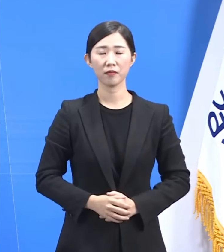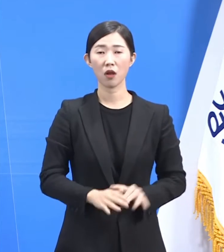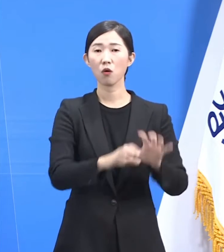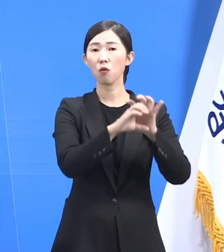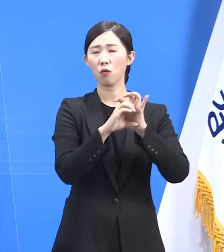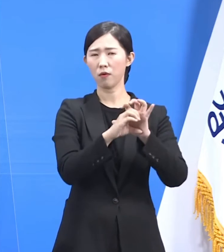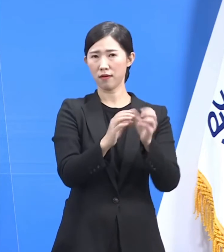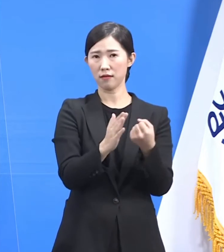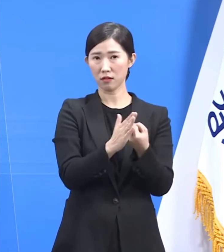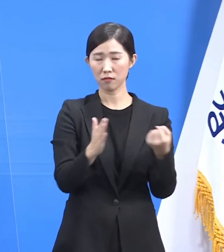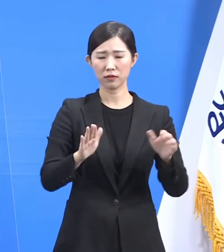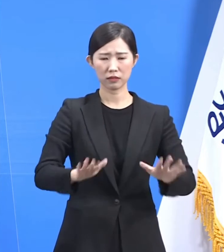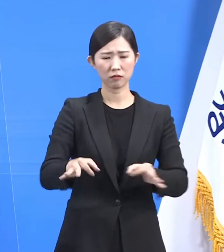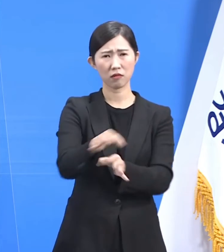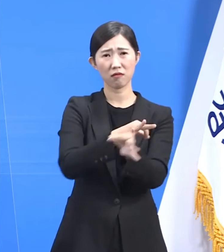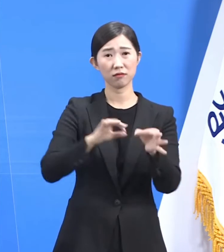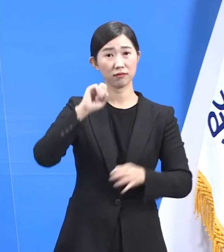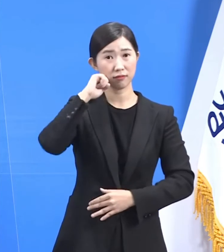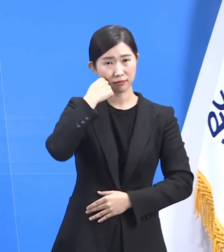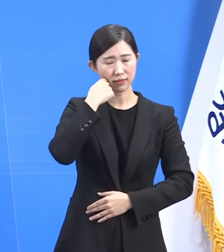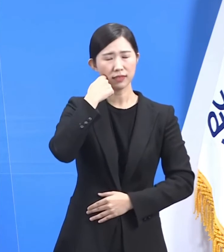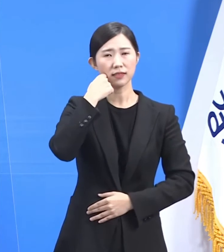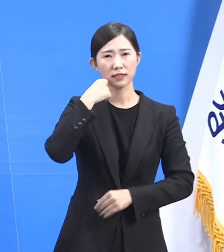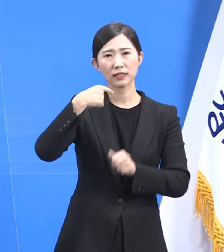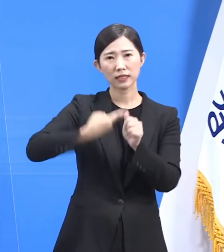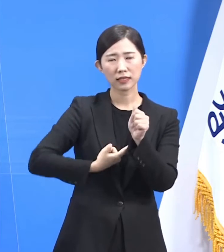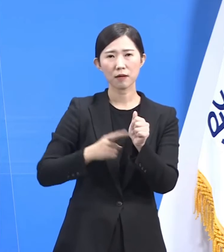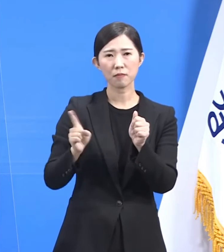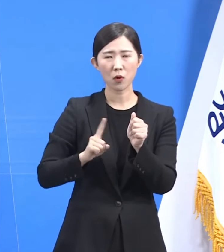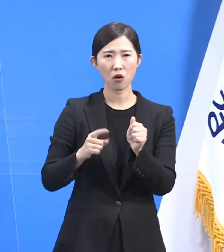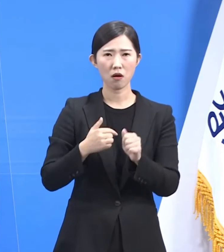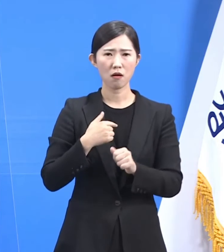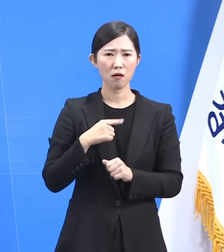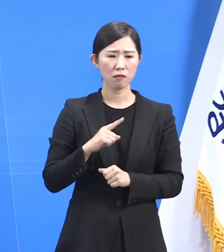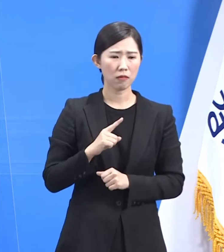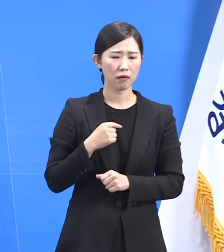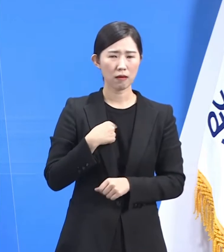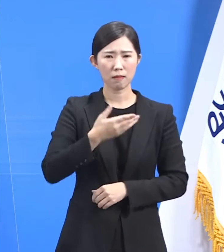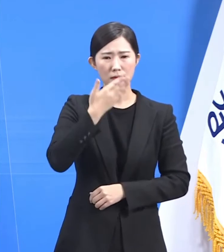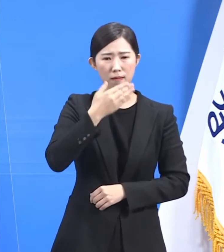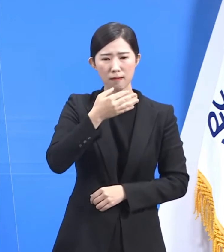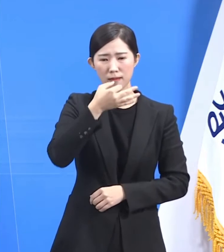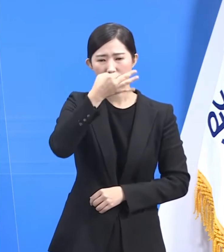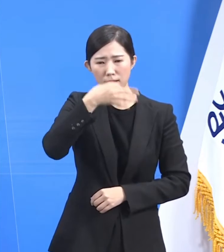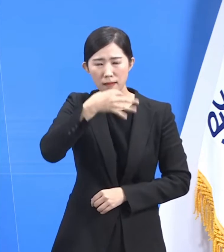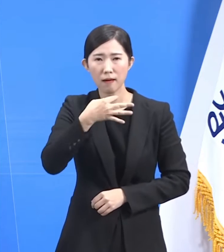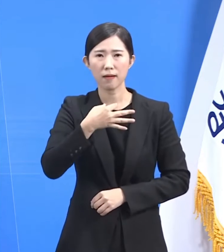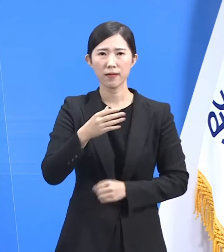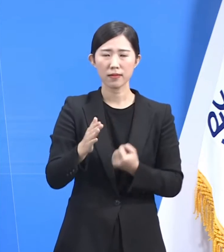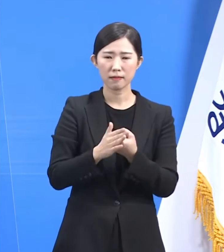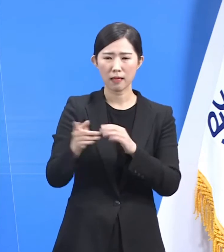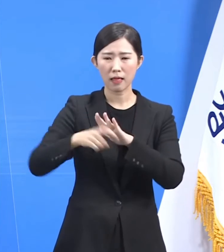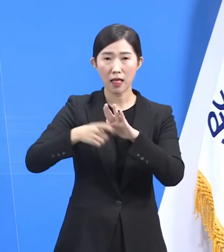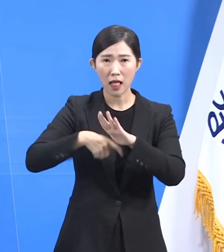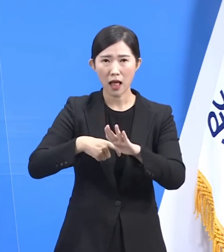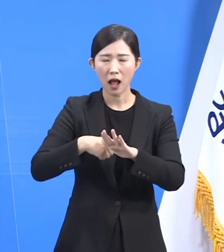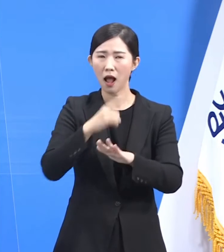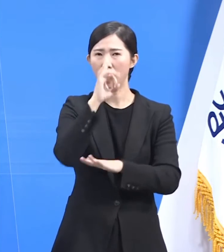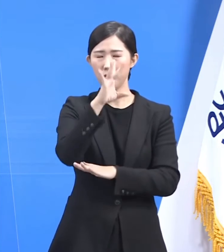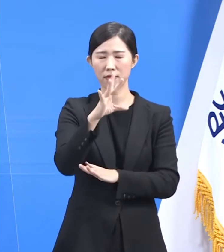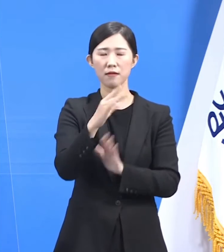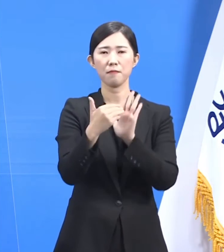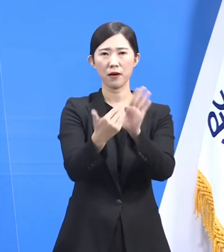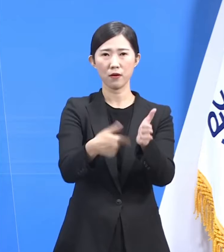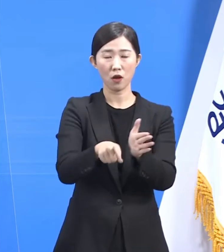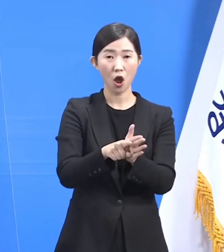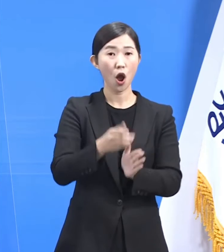코로나19로 인한 경제적 어려움으로 취약계층이 생계형 범죄에 내몰리지 않도록 먹거리 그냥